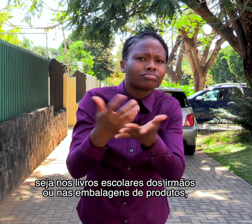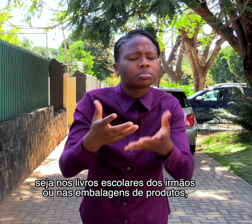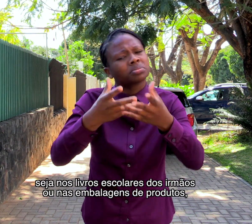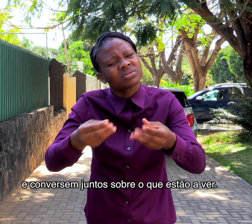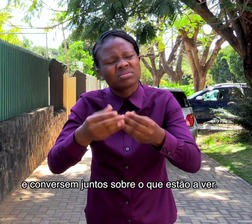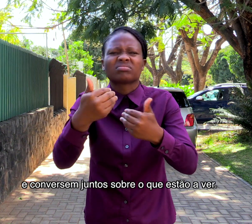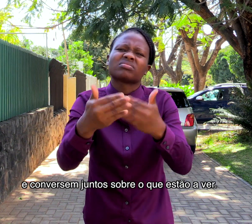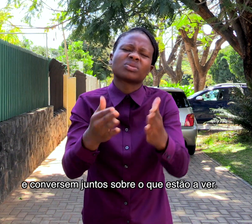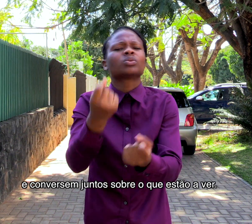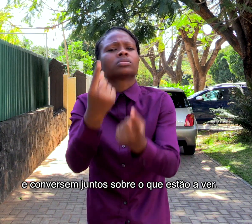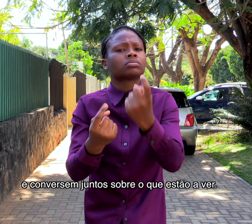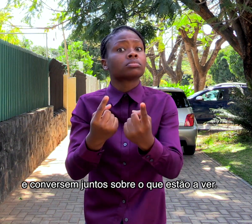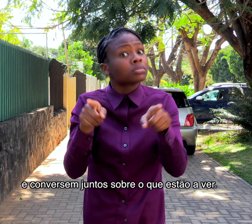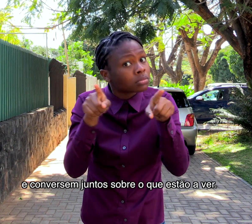conversem juntos sobre o que estão a ver.